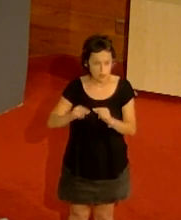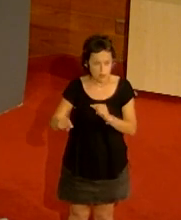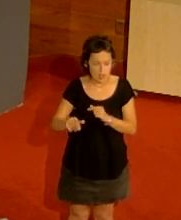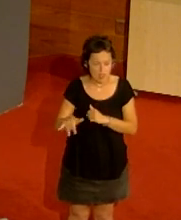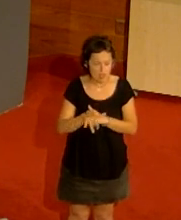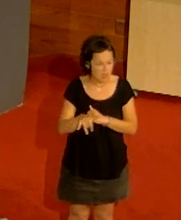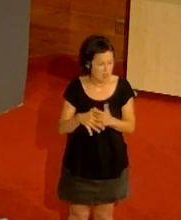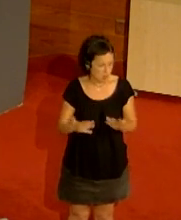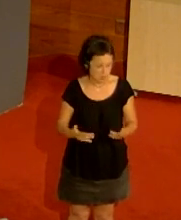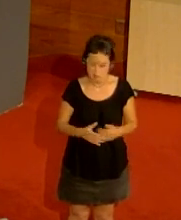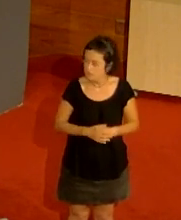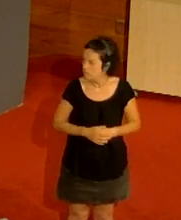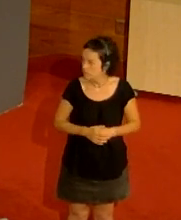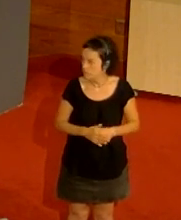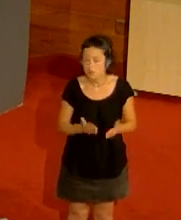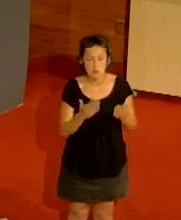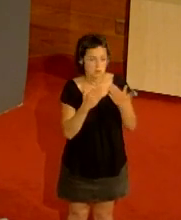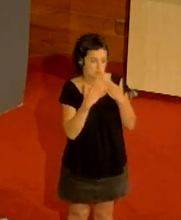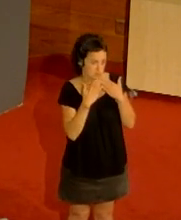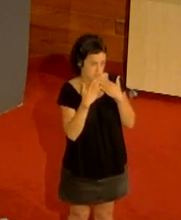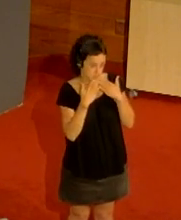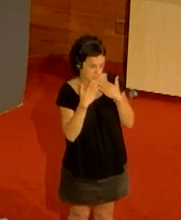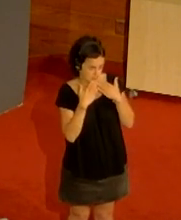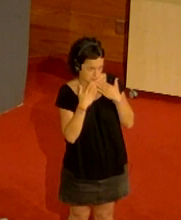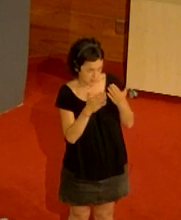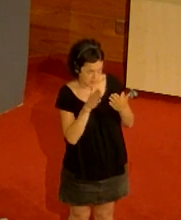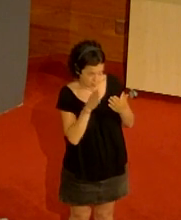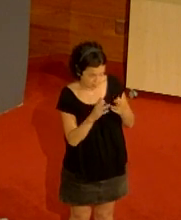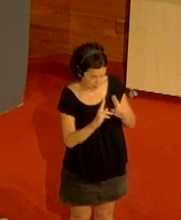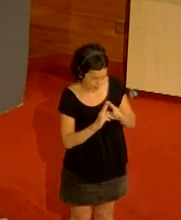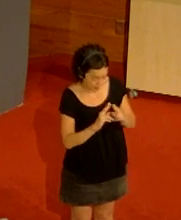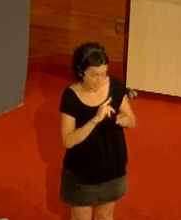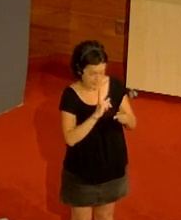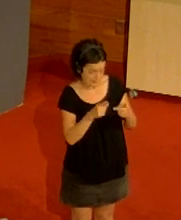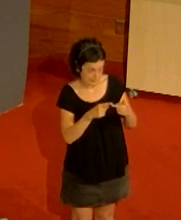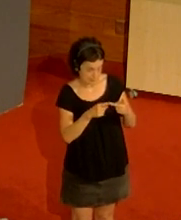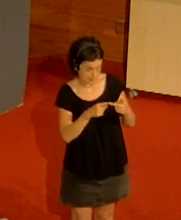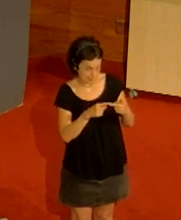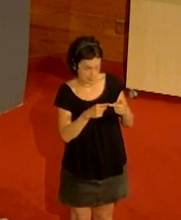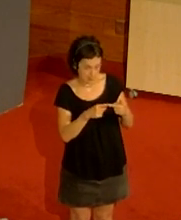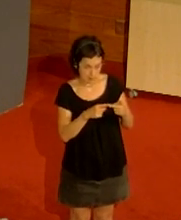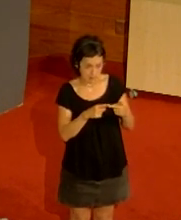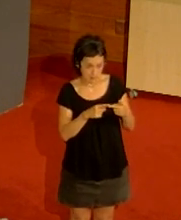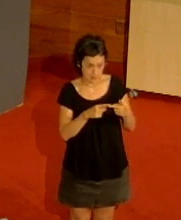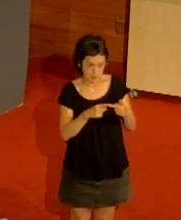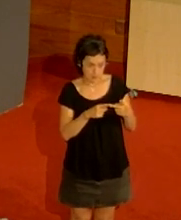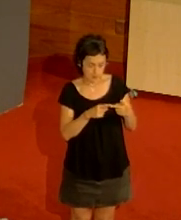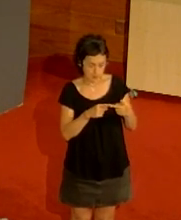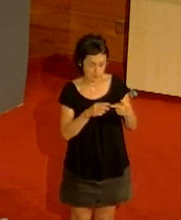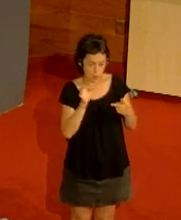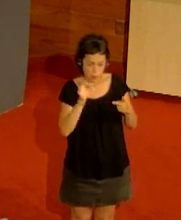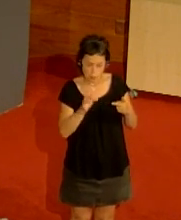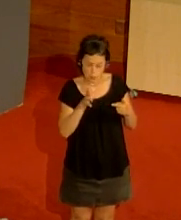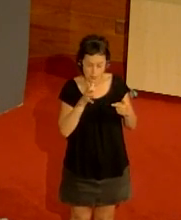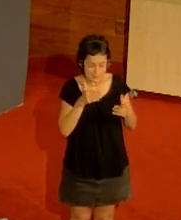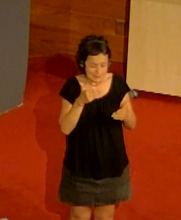parece... Muchas gracias por la pregunta. La segunda pregunta, de hecho, estoy en plena fase de respuesta,